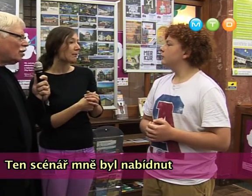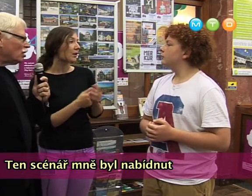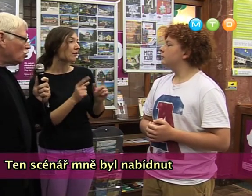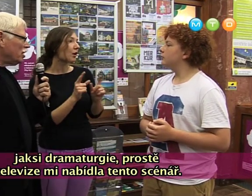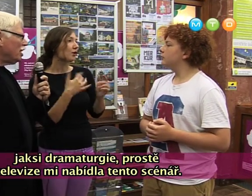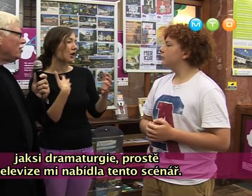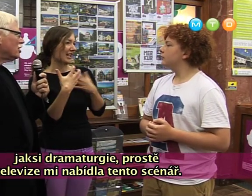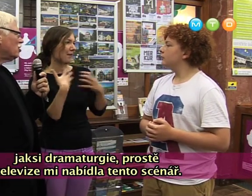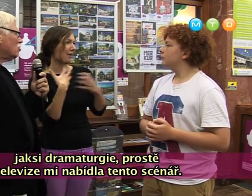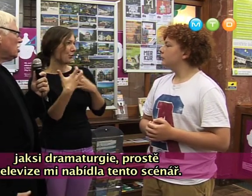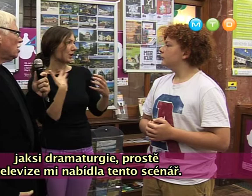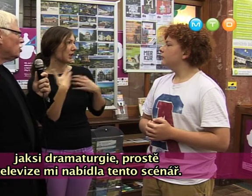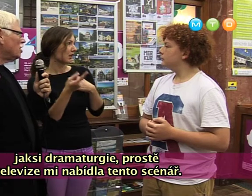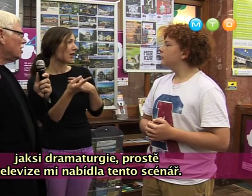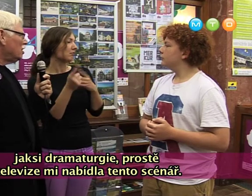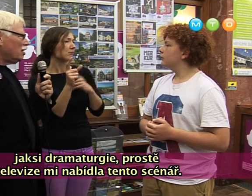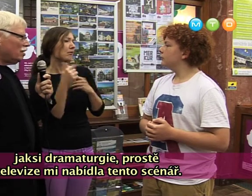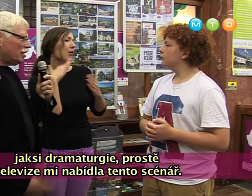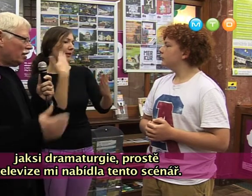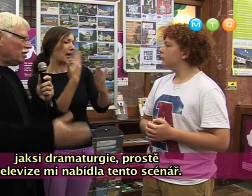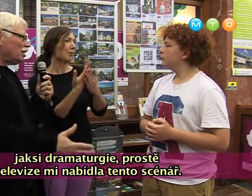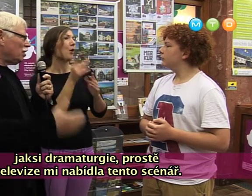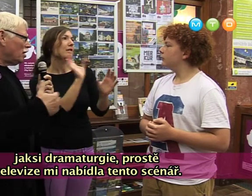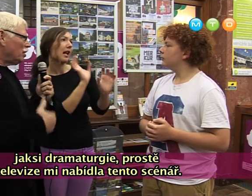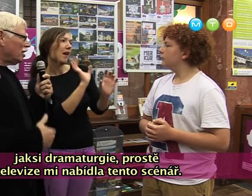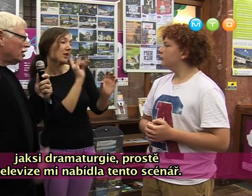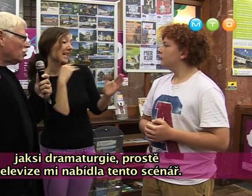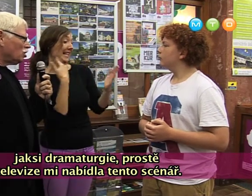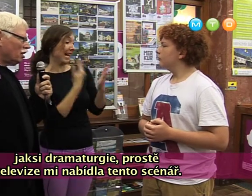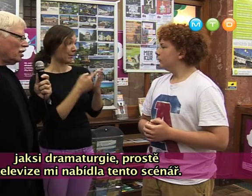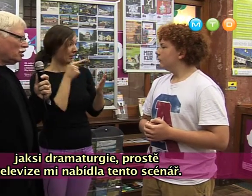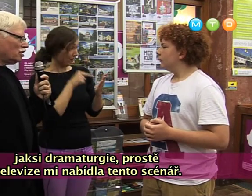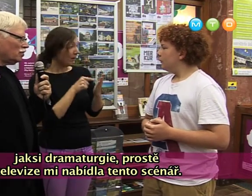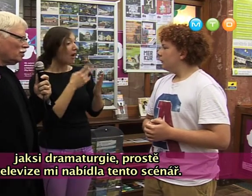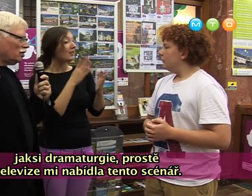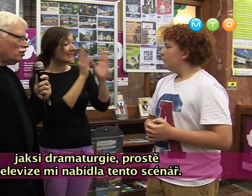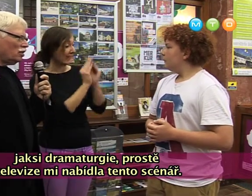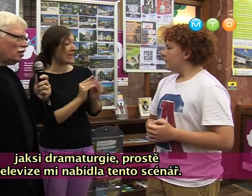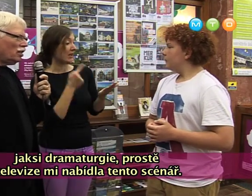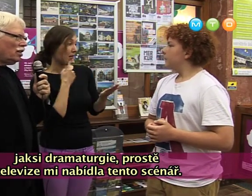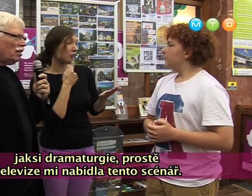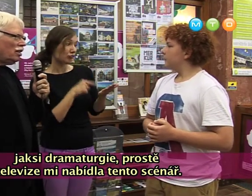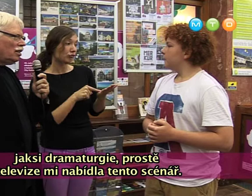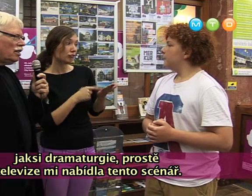jaksi dramaturgie, já nevím, jak se tomu říká, prostě televize mě nabídla tento scénář, jo.